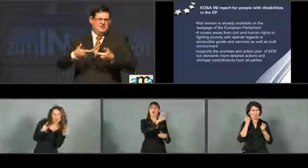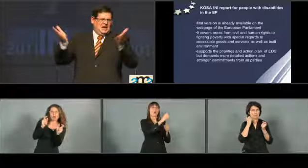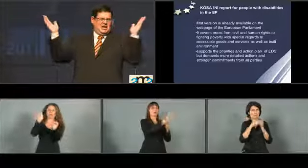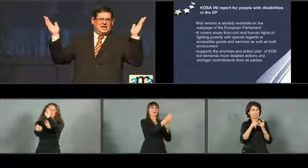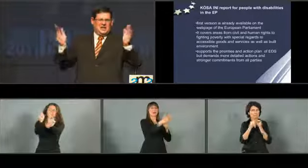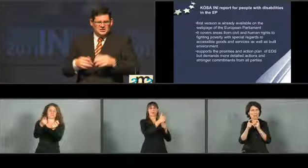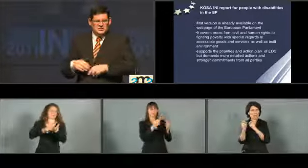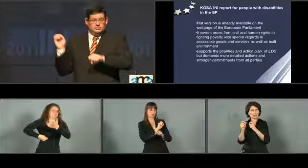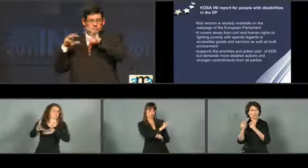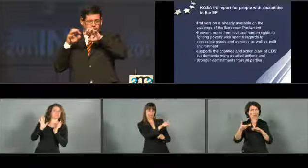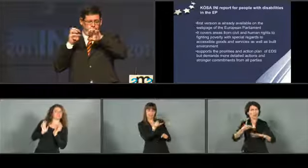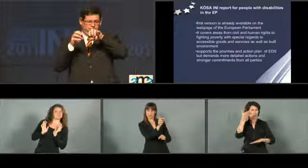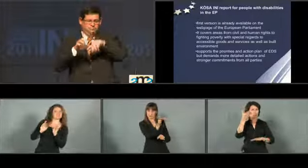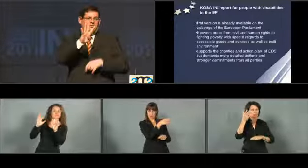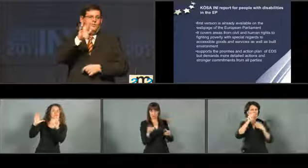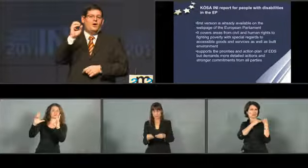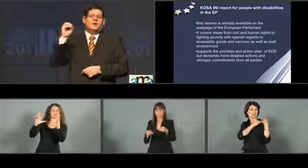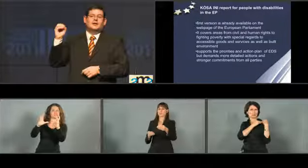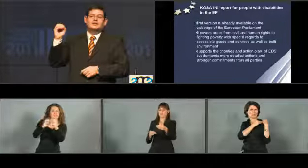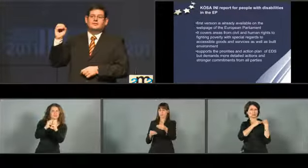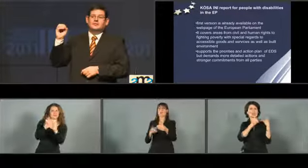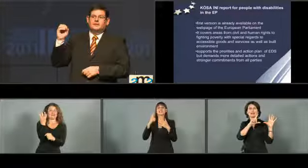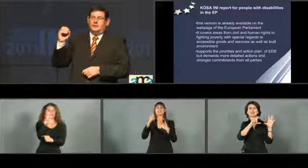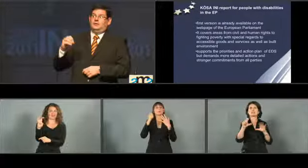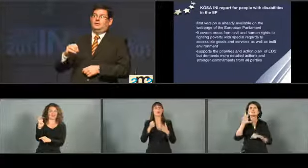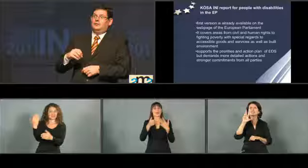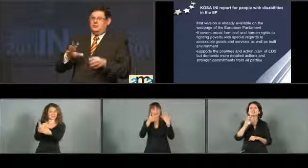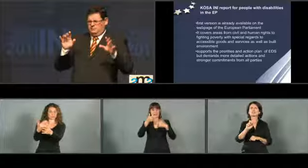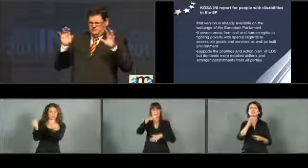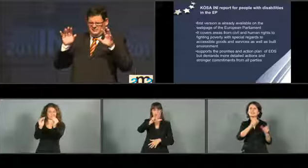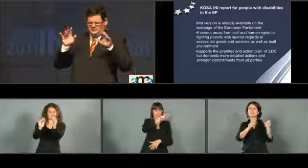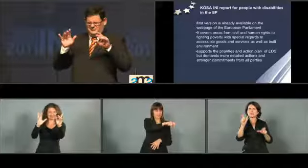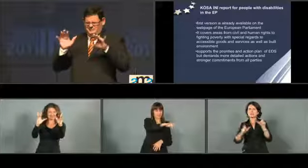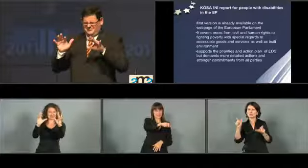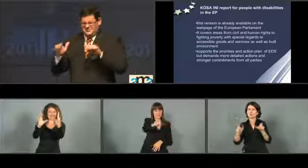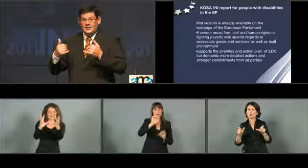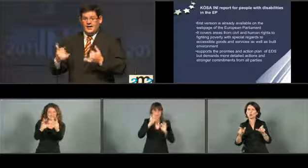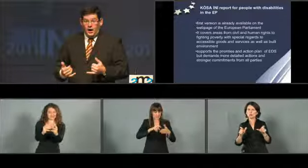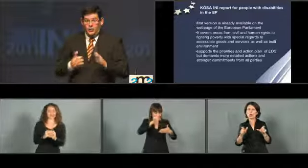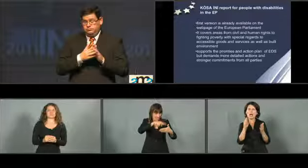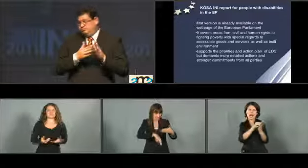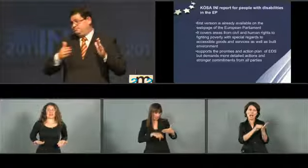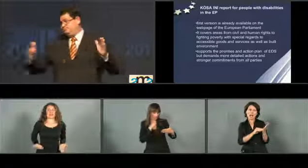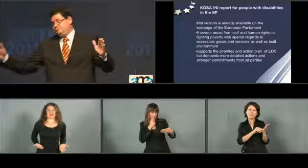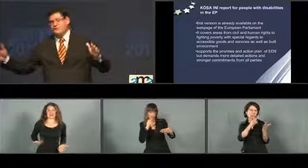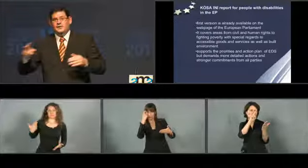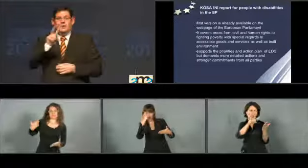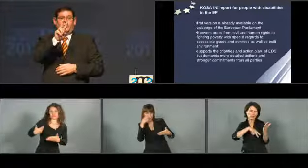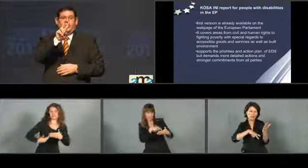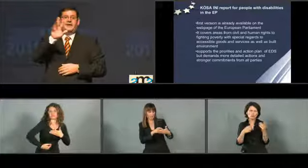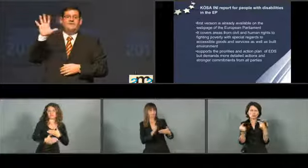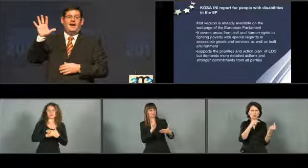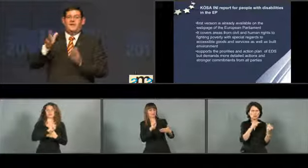736 personnes qui le lisent, qui le modifient, qui en débattent, qui en consultation. Et une fois que toutes les